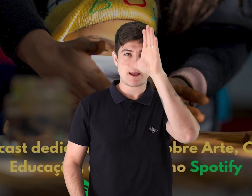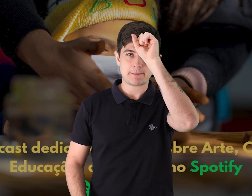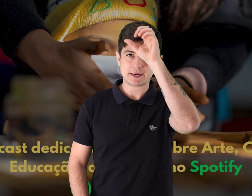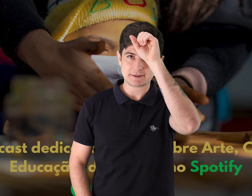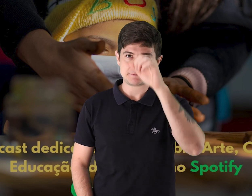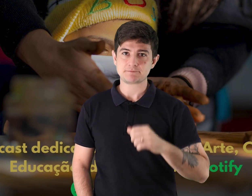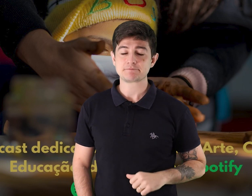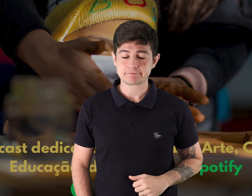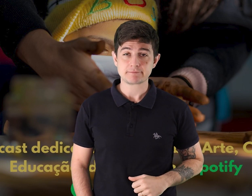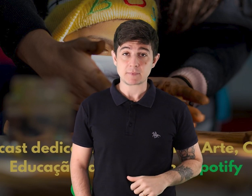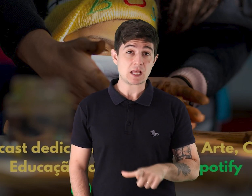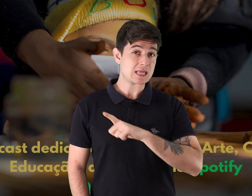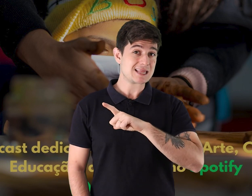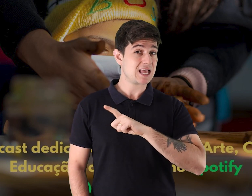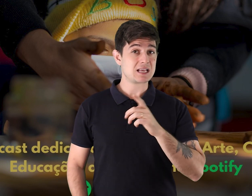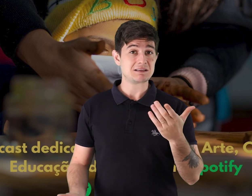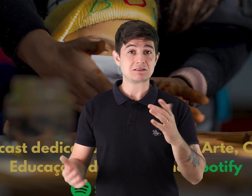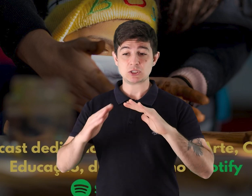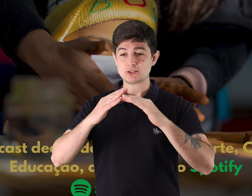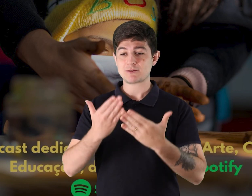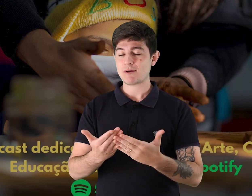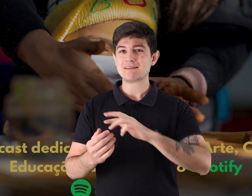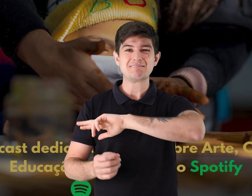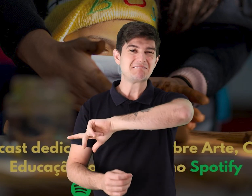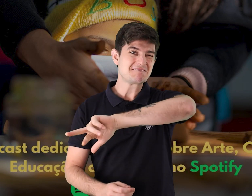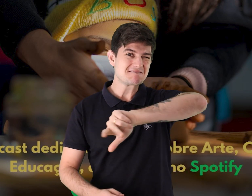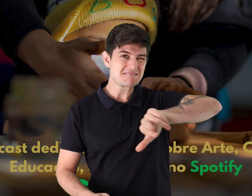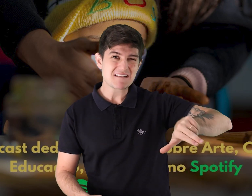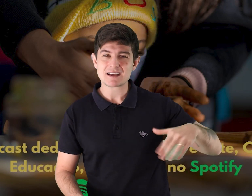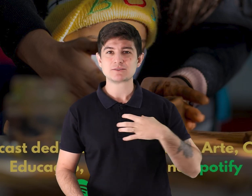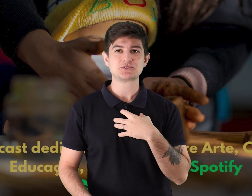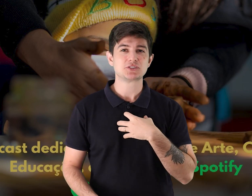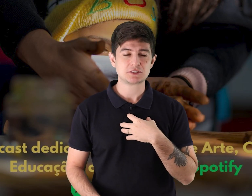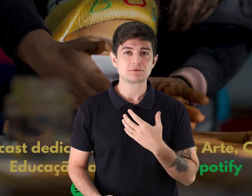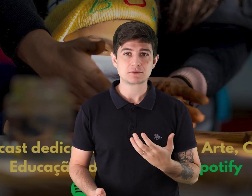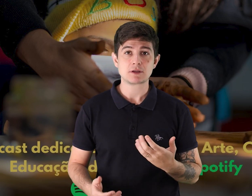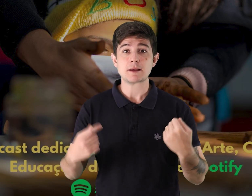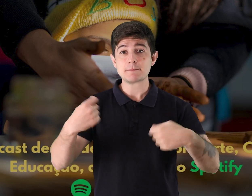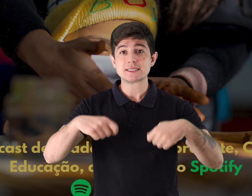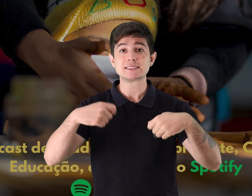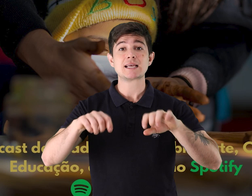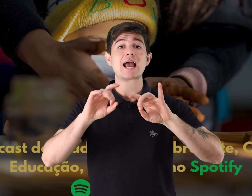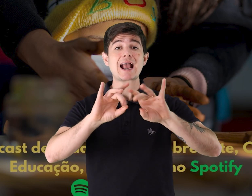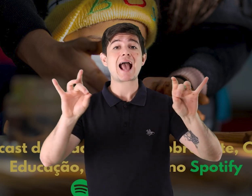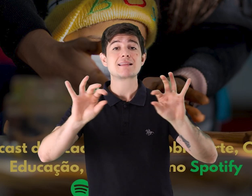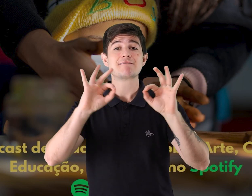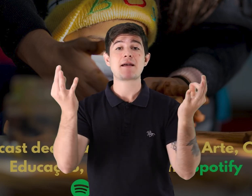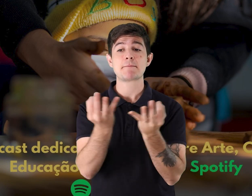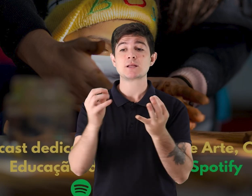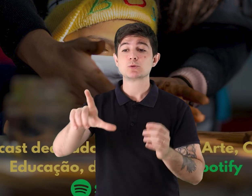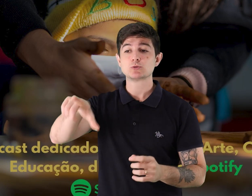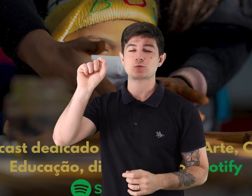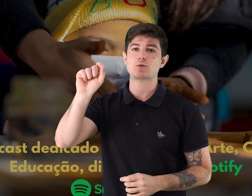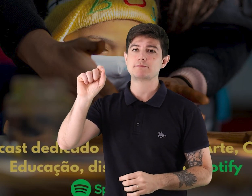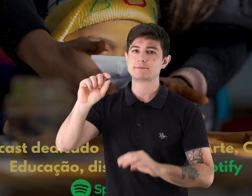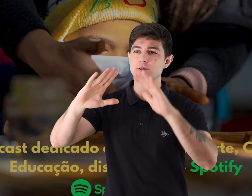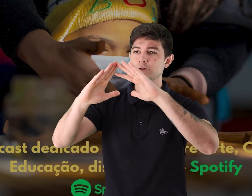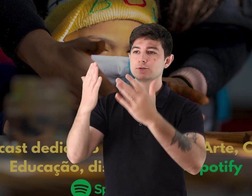Tá? Então, porque existem escolas de N modelos. Tá? Então, cabe a cada